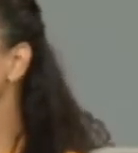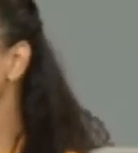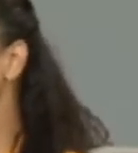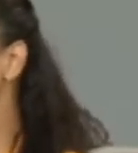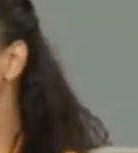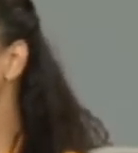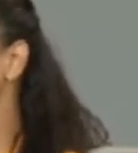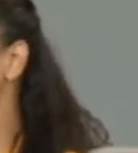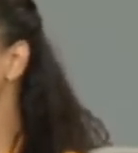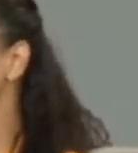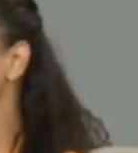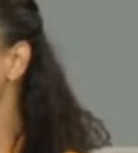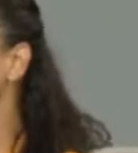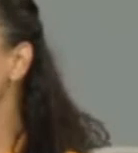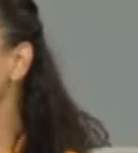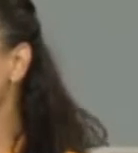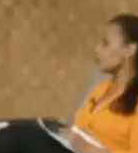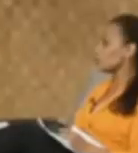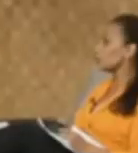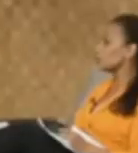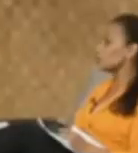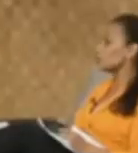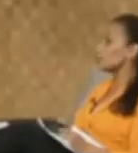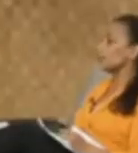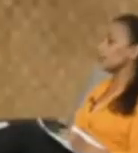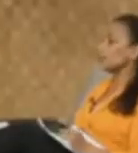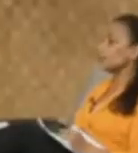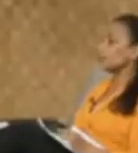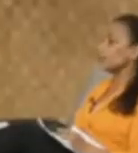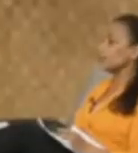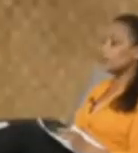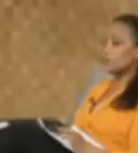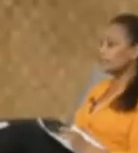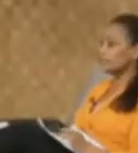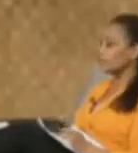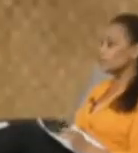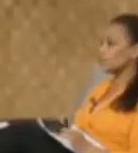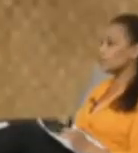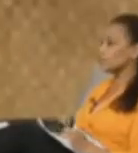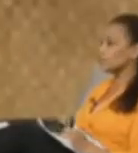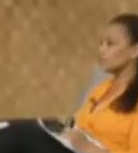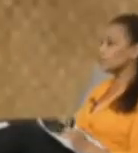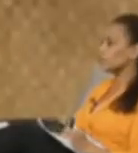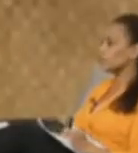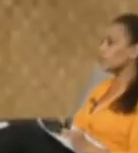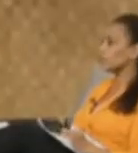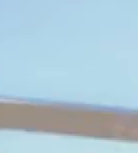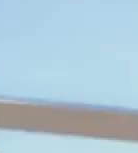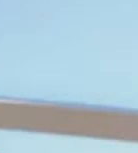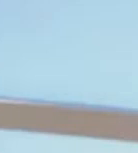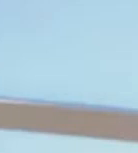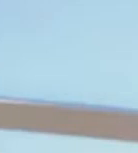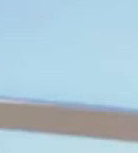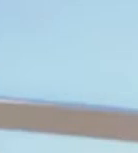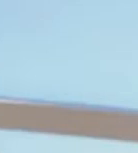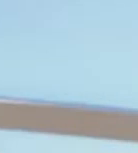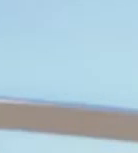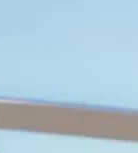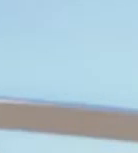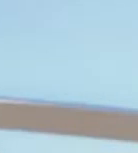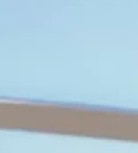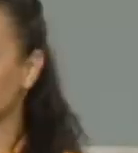muito grande com as consequências disso, né? E no caso do milho, milho é basicamente transgênico, viu? É basicamente